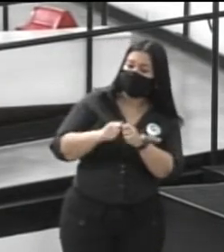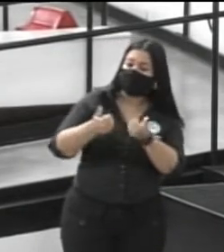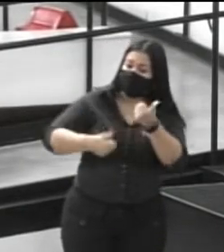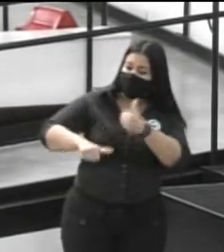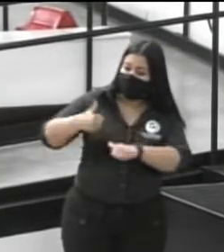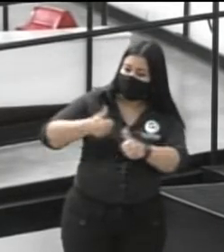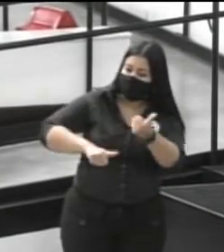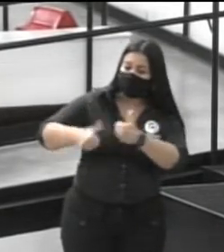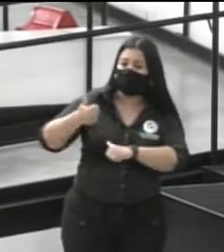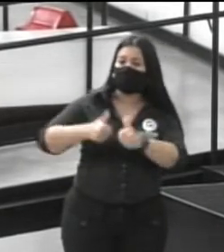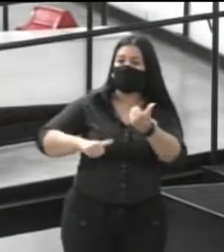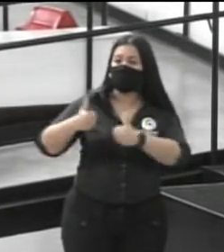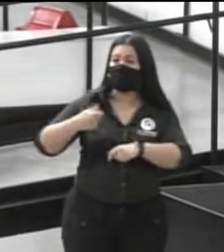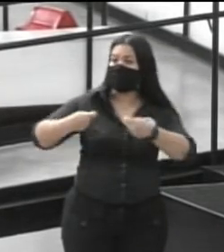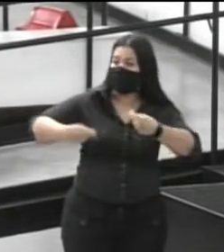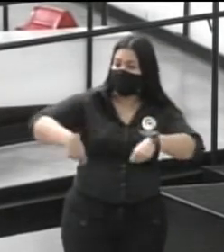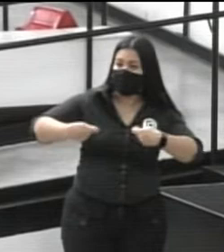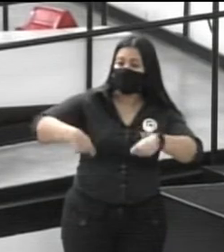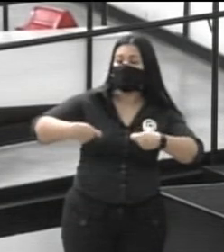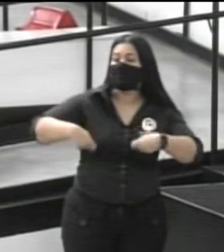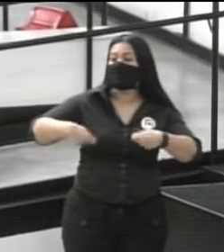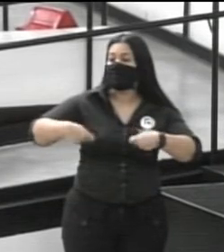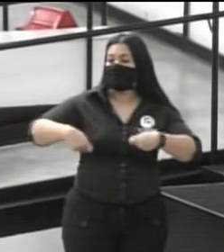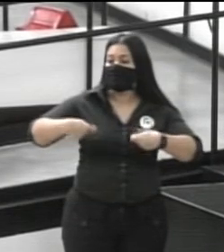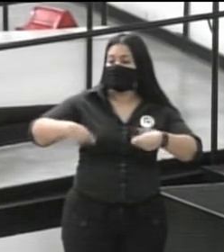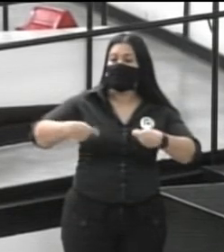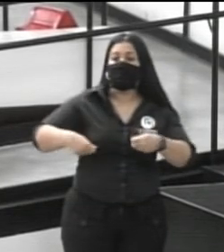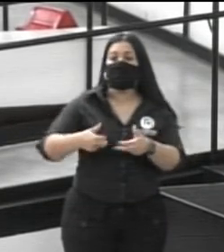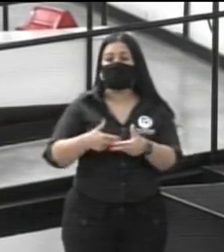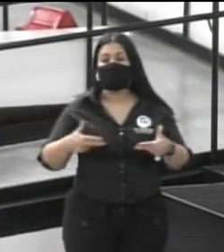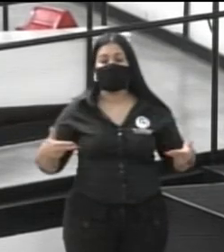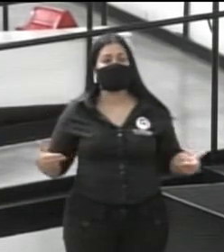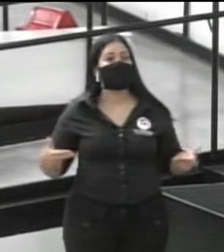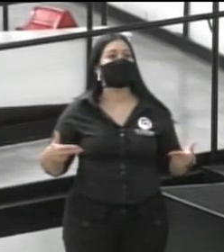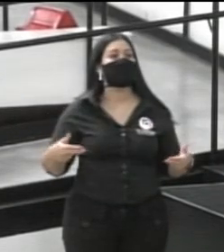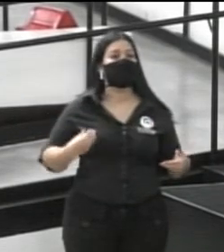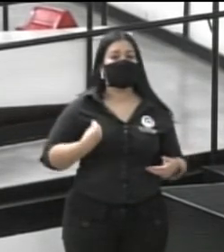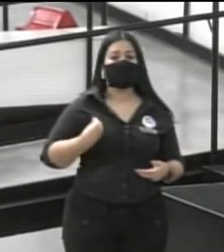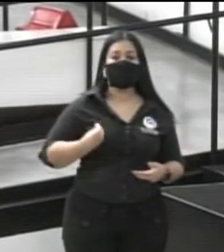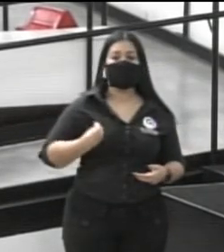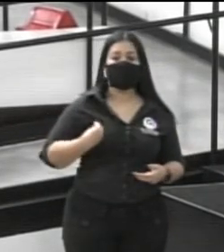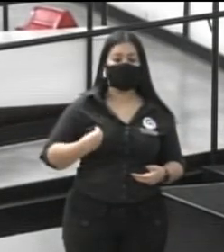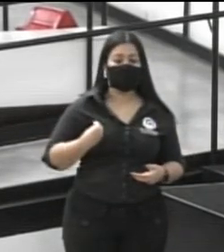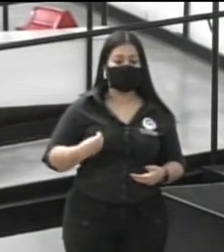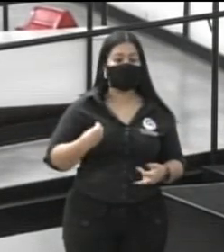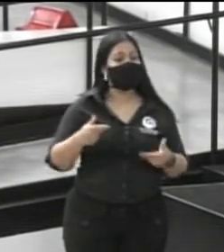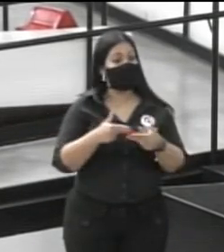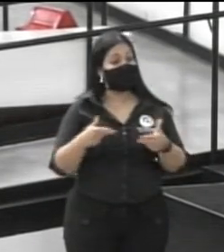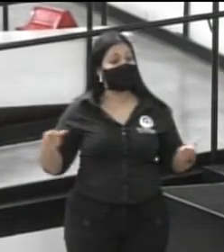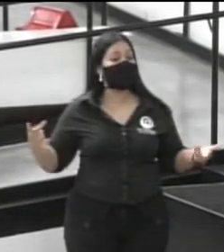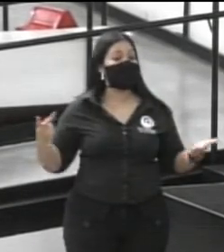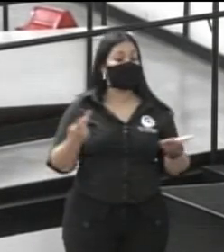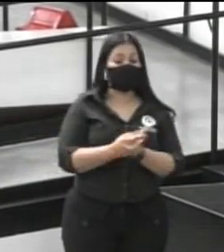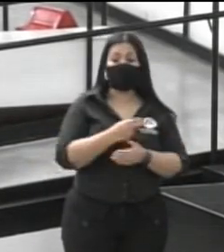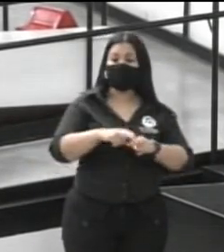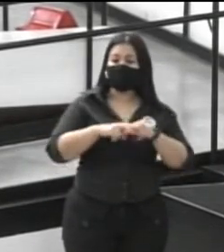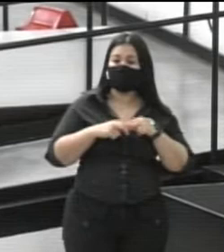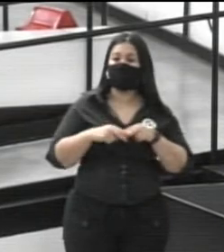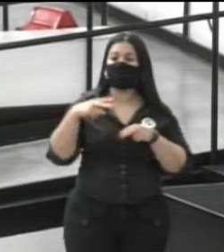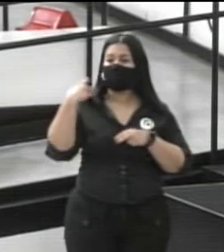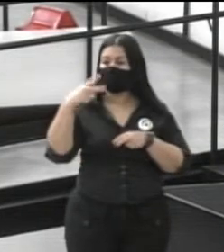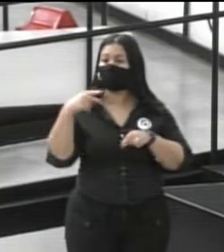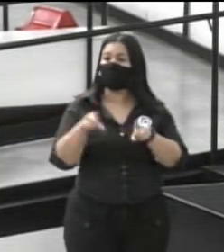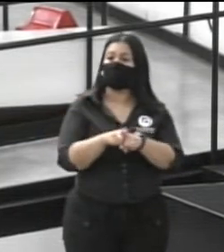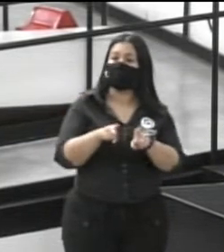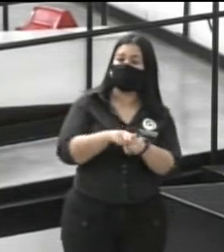das necessidades da situação que nós estamos vivendo, situação que não foi criada pelos vereadores, nem pelo prefeito, nem